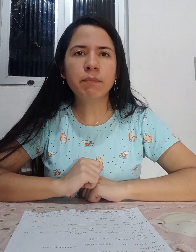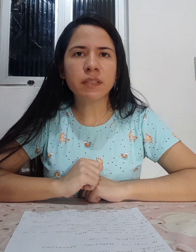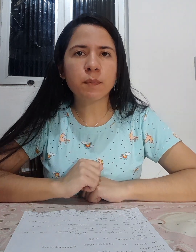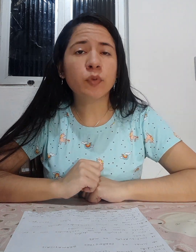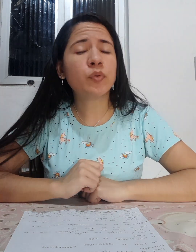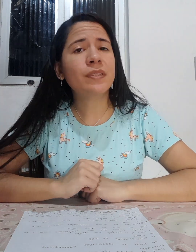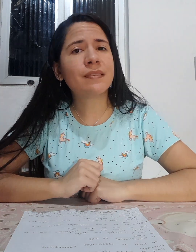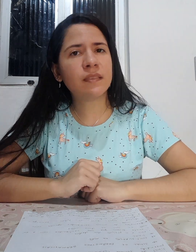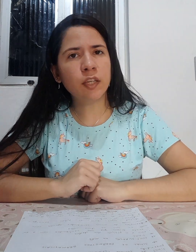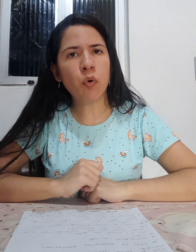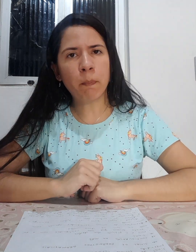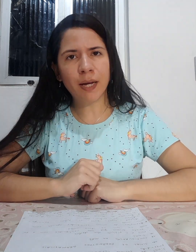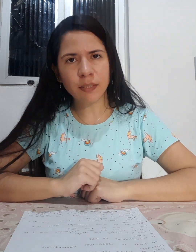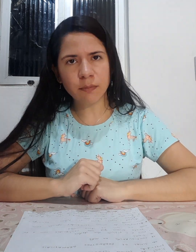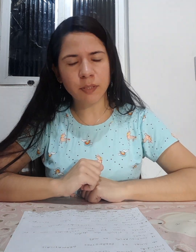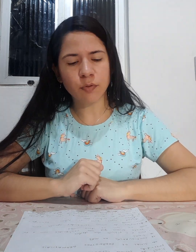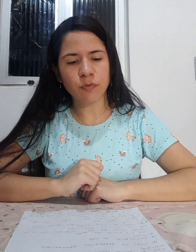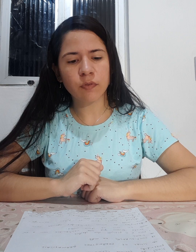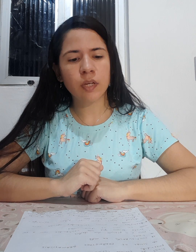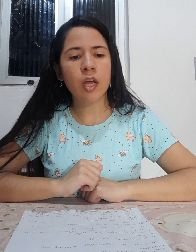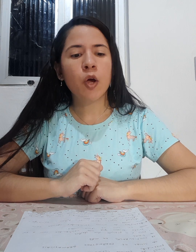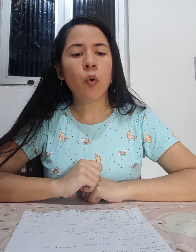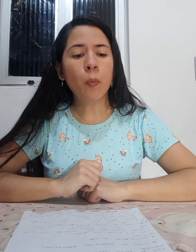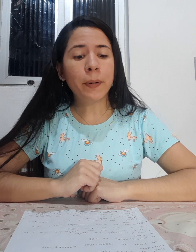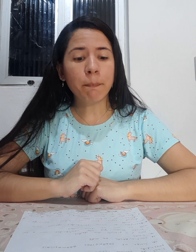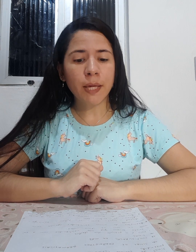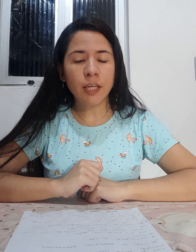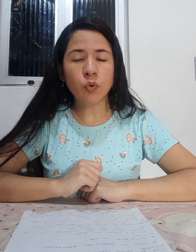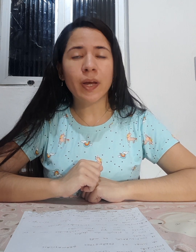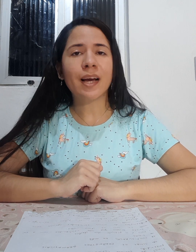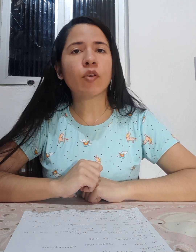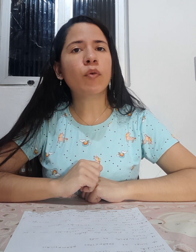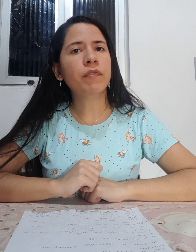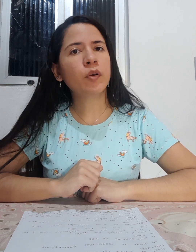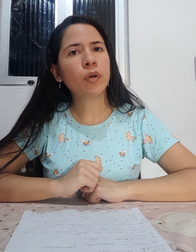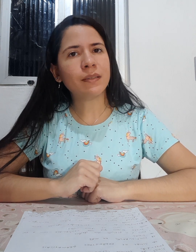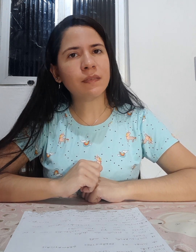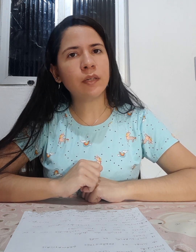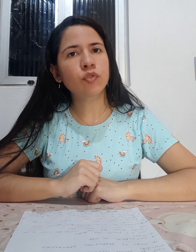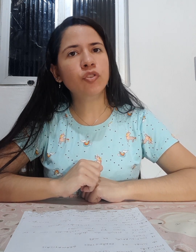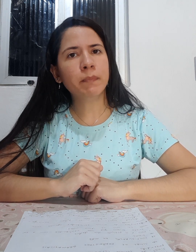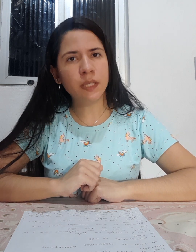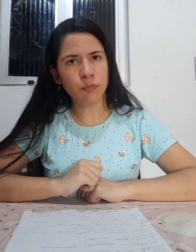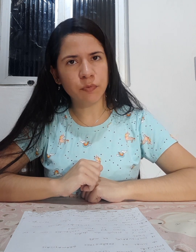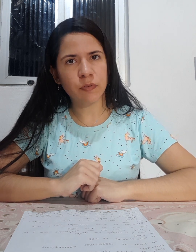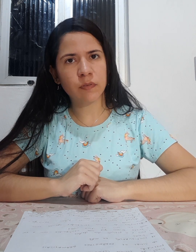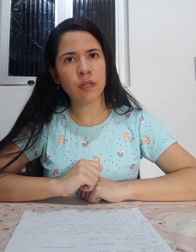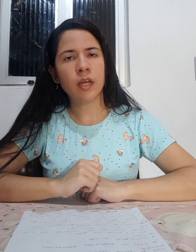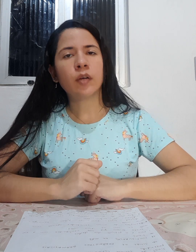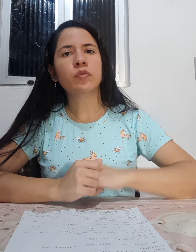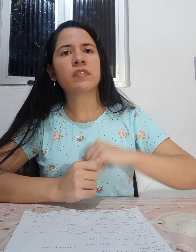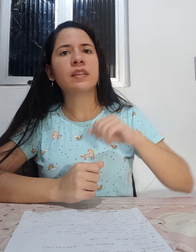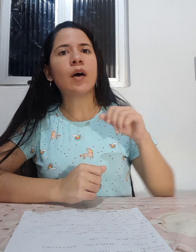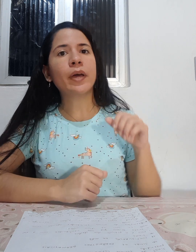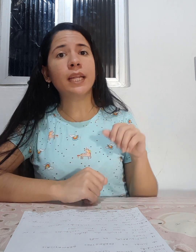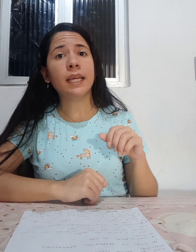Libras possui 5 parâmetros. O primeiro é a configuração de mãos. O sinal ele